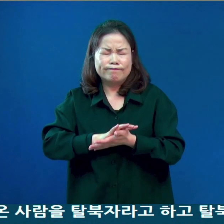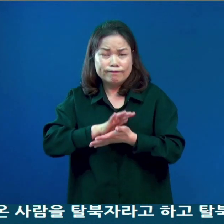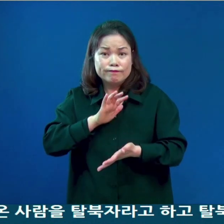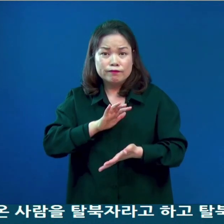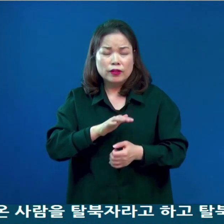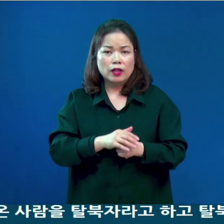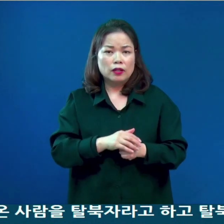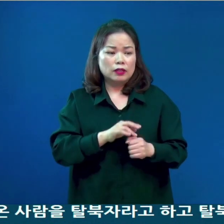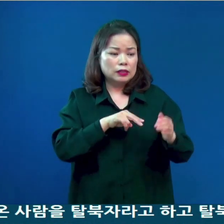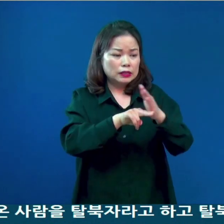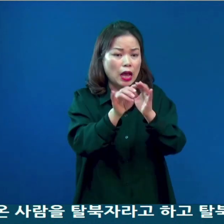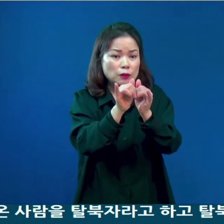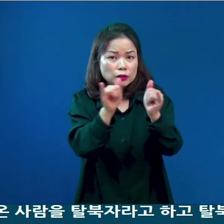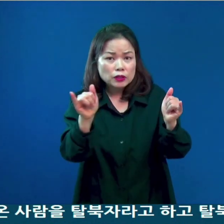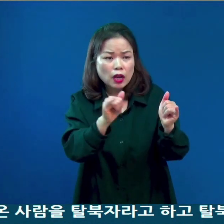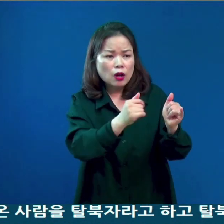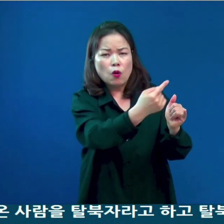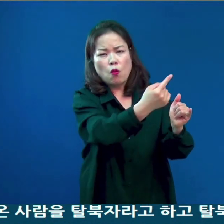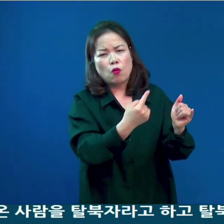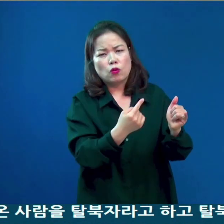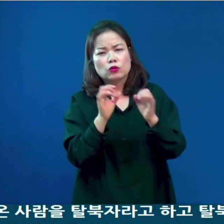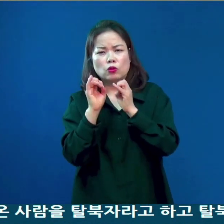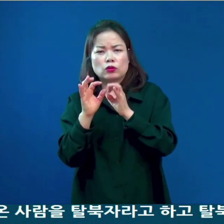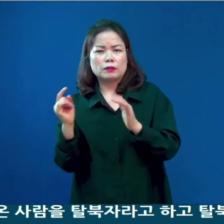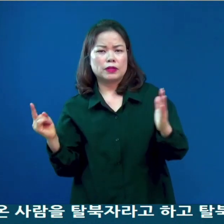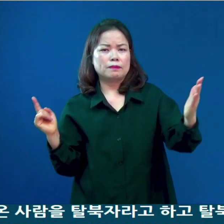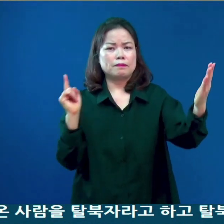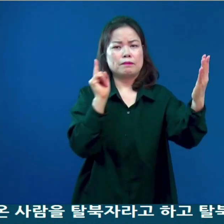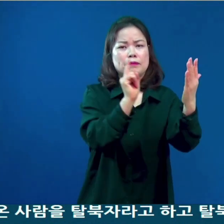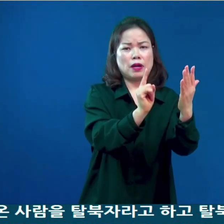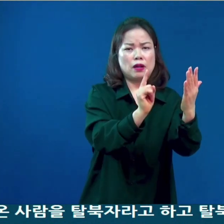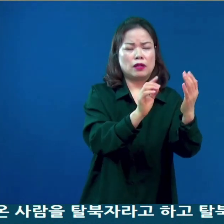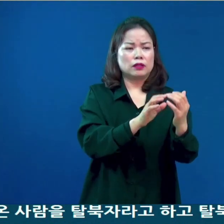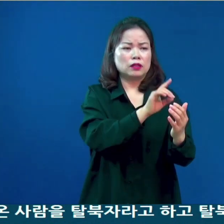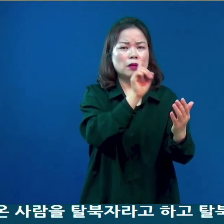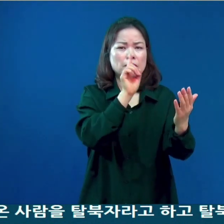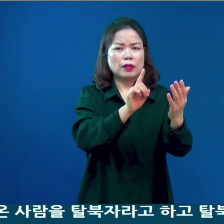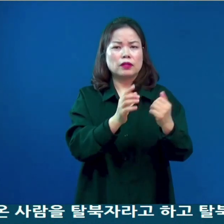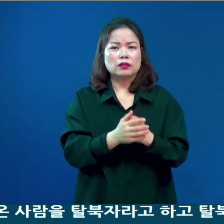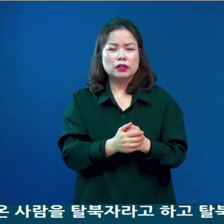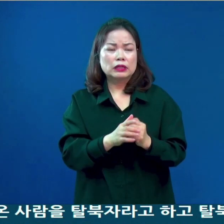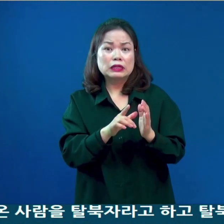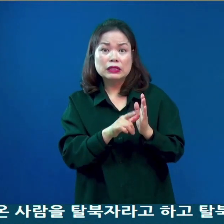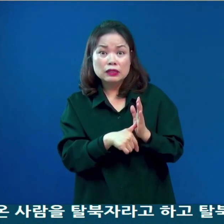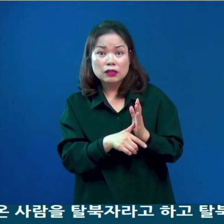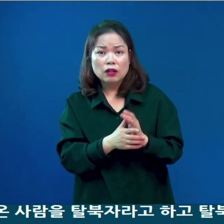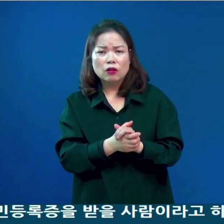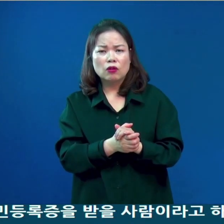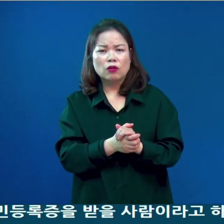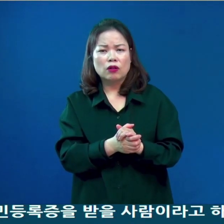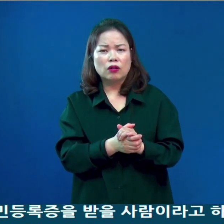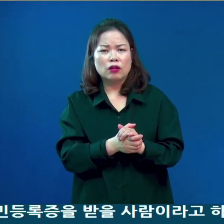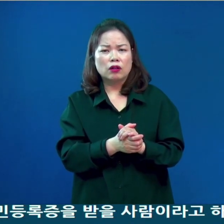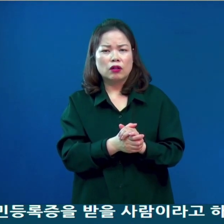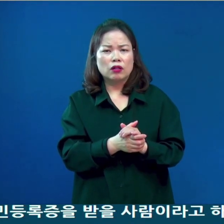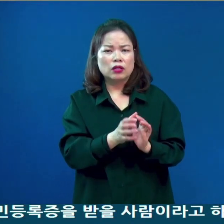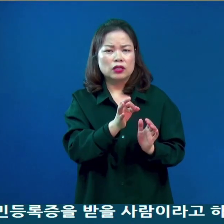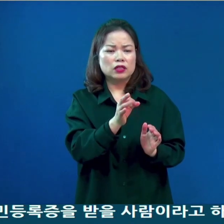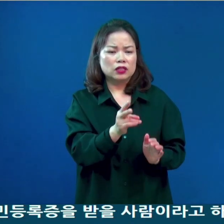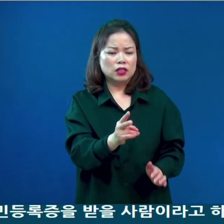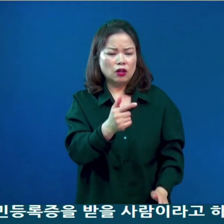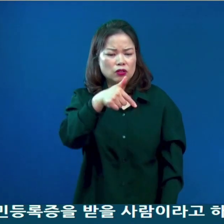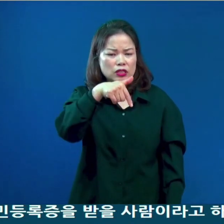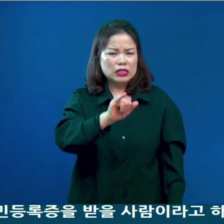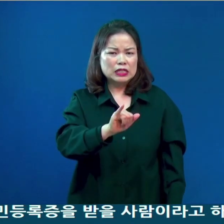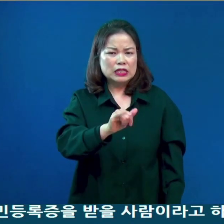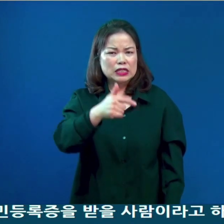당시에 탈북자들이 나온다는 얘기를 듣고 전도사들끼리 가가지고 그곳에서 만났는데, 당시에는 정말 그 연길 지역이라든지 뭐